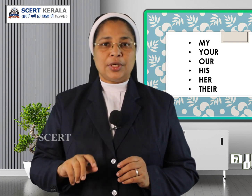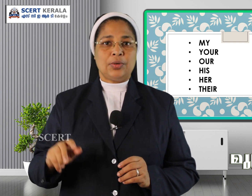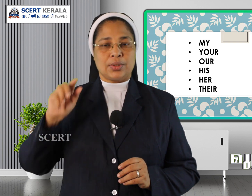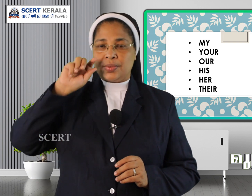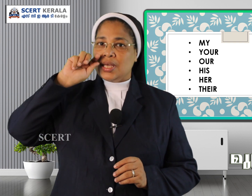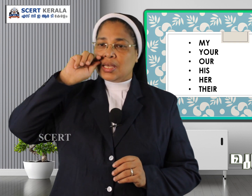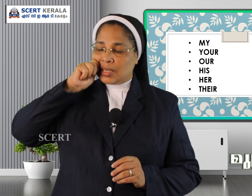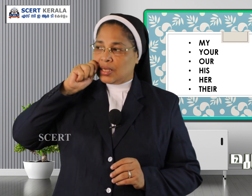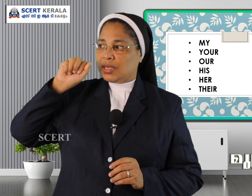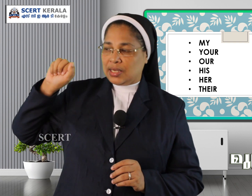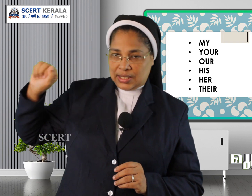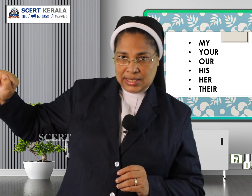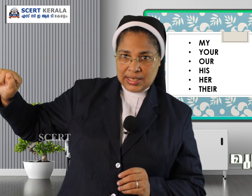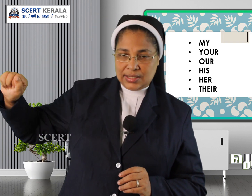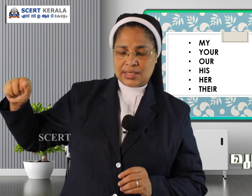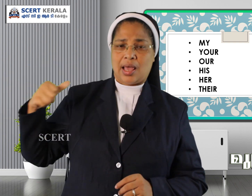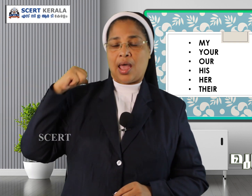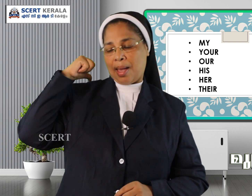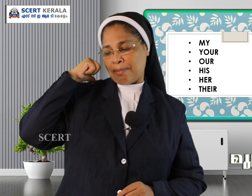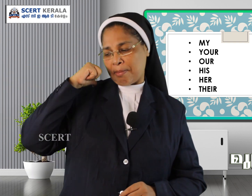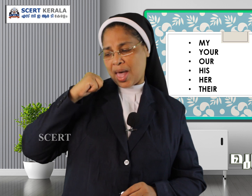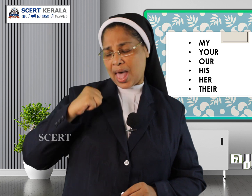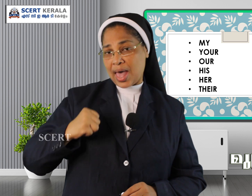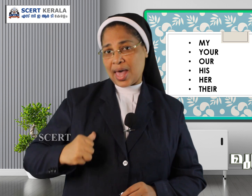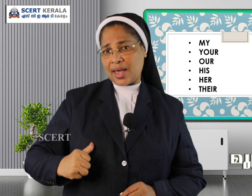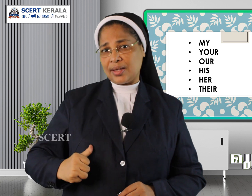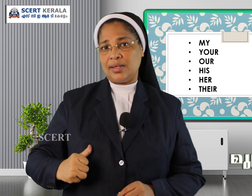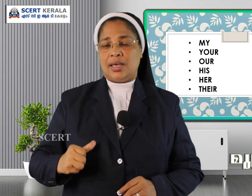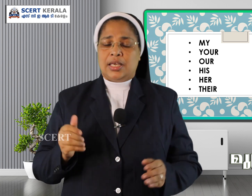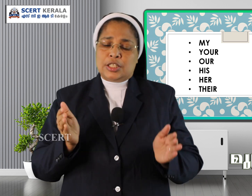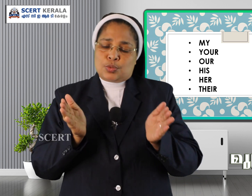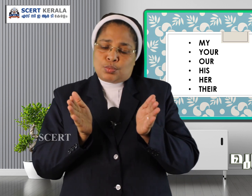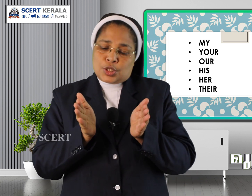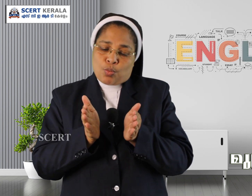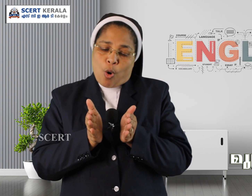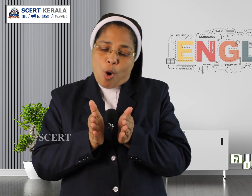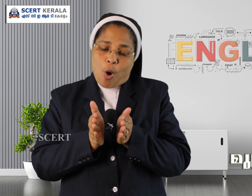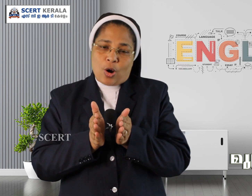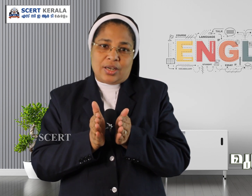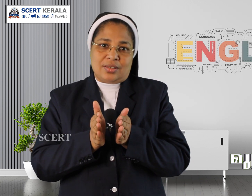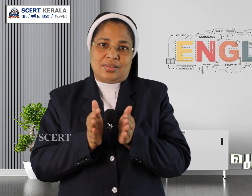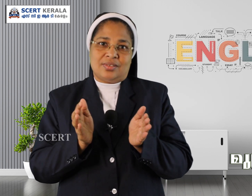എങ്ങനെ കൊടുത്തു? ഹിസ് ബാഗ് ഈസ് സ്മോൾ.